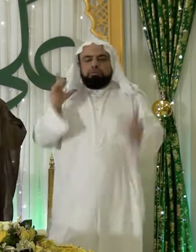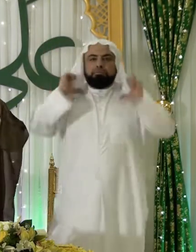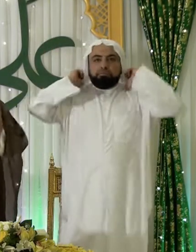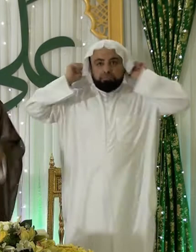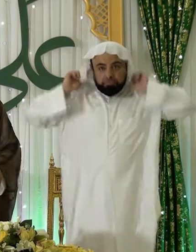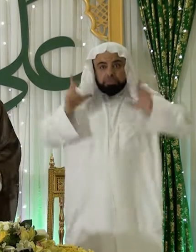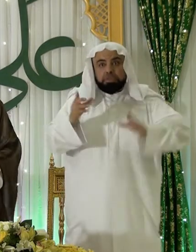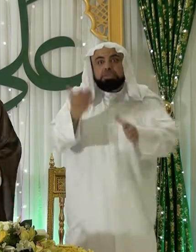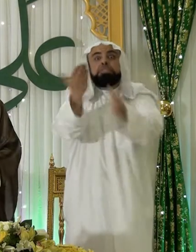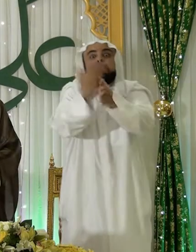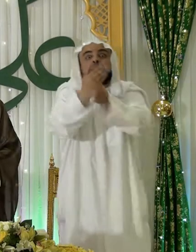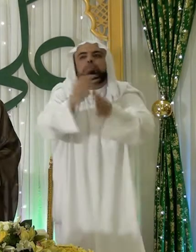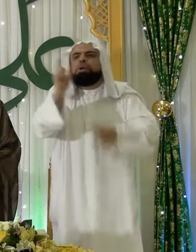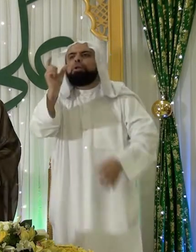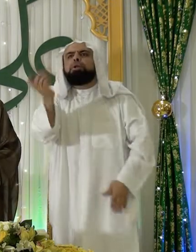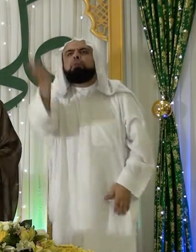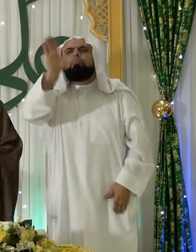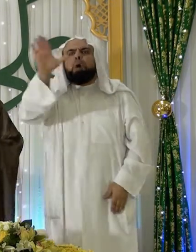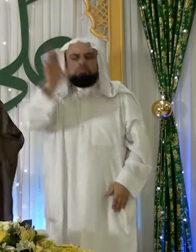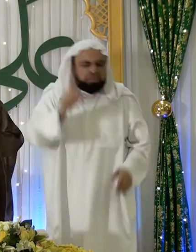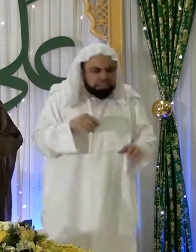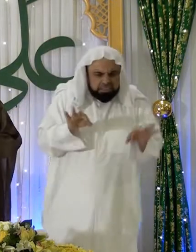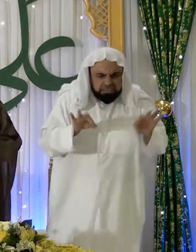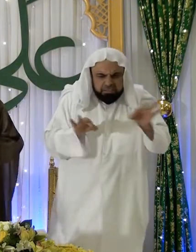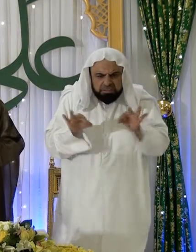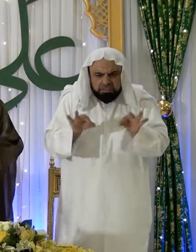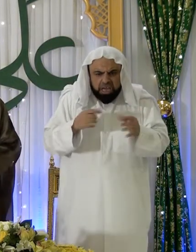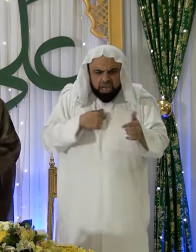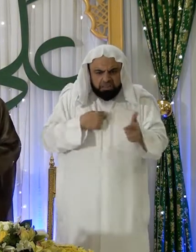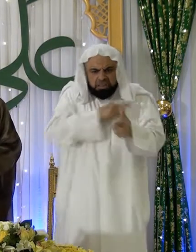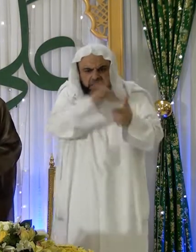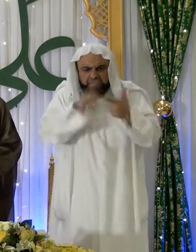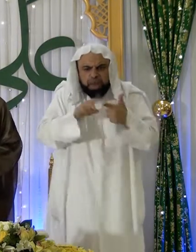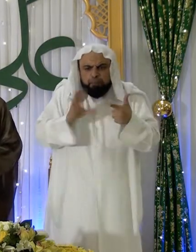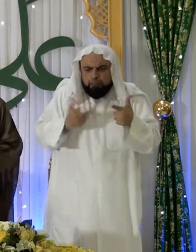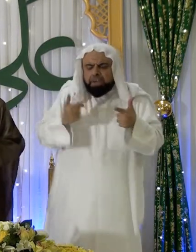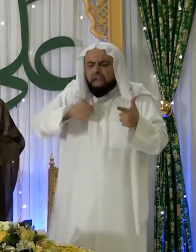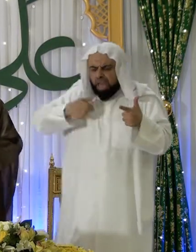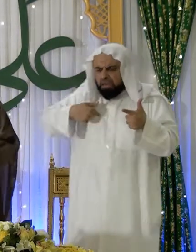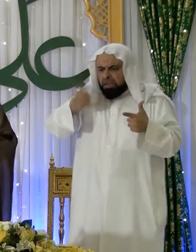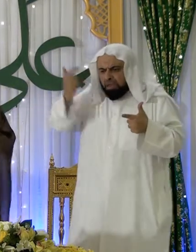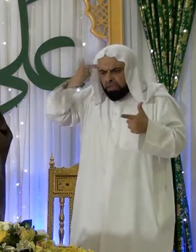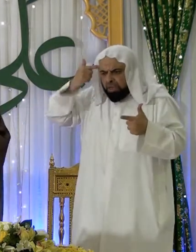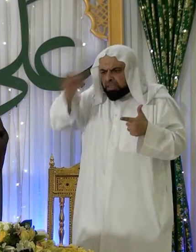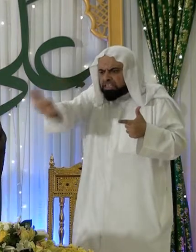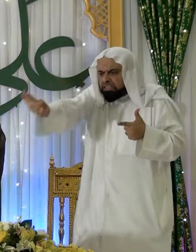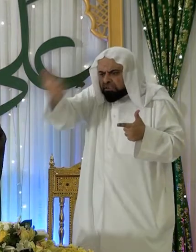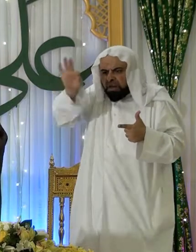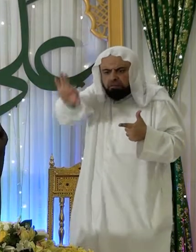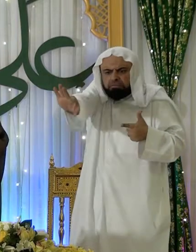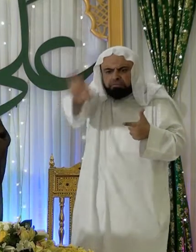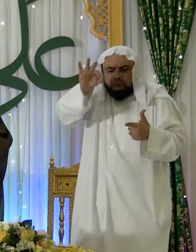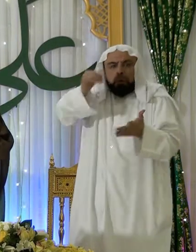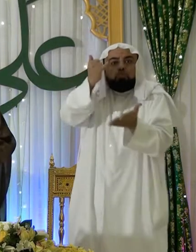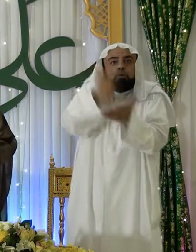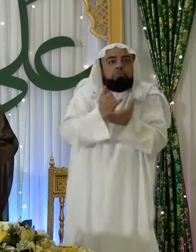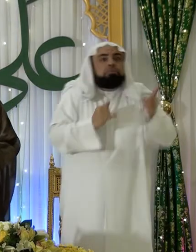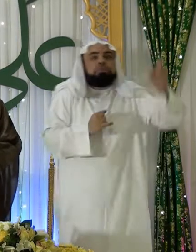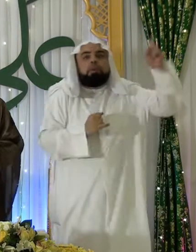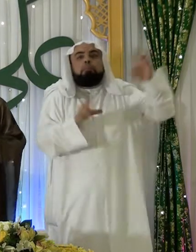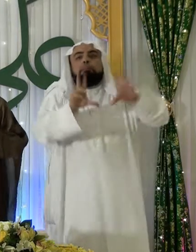يختار أهل بيته كذلك يختار ذريته. إن الله اصطفى آدم